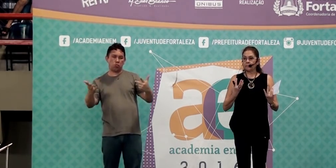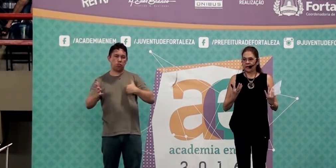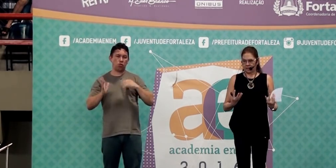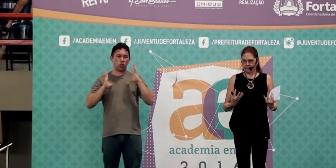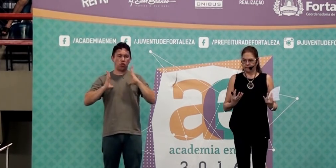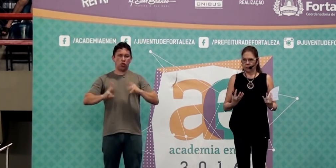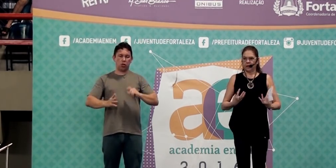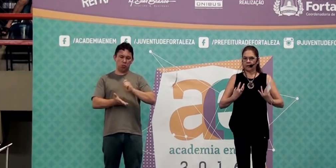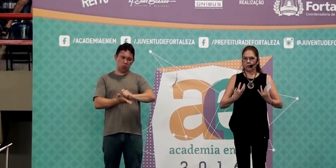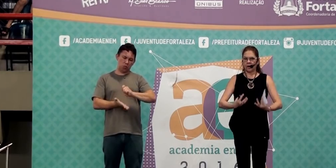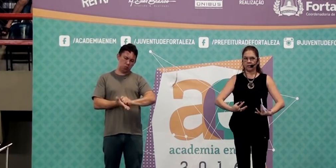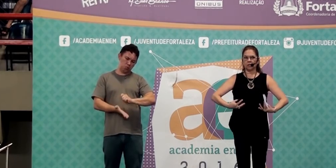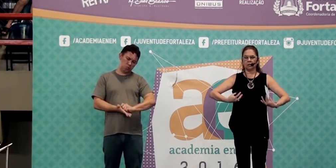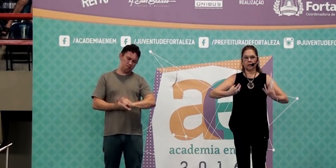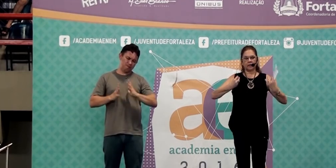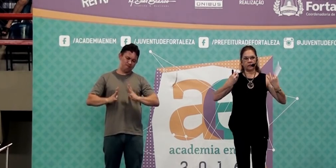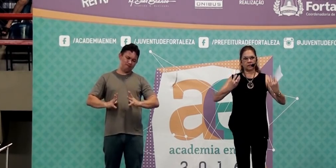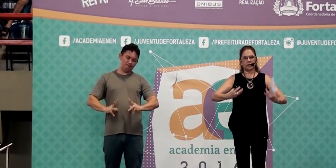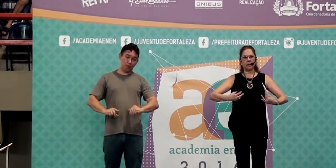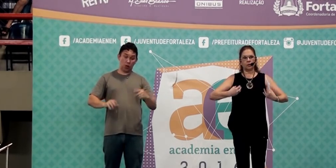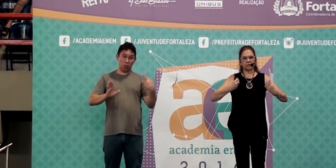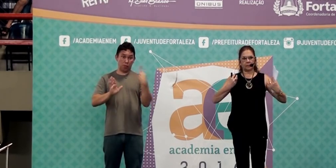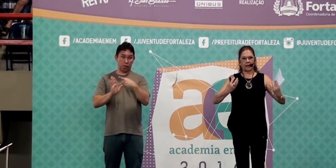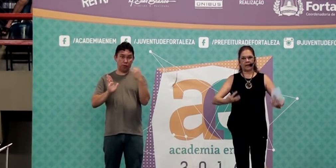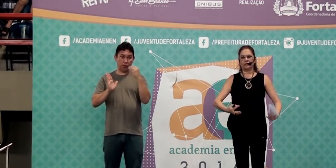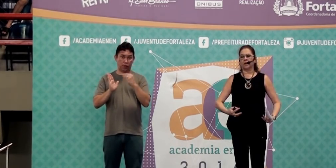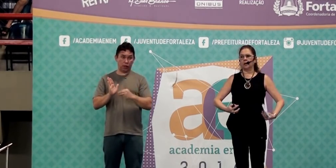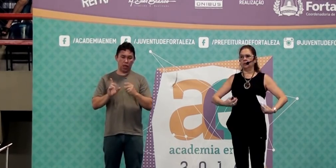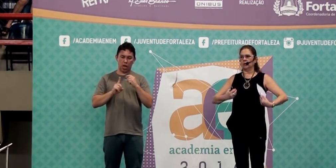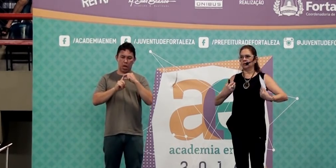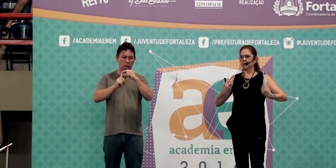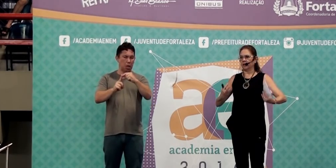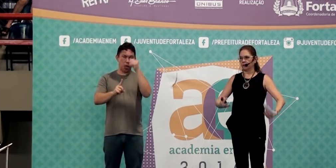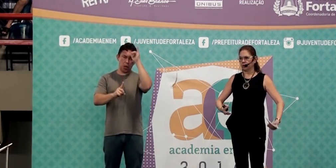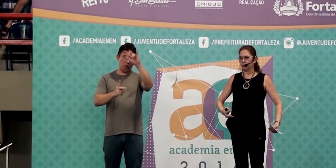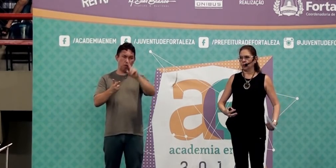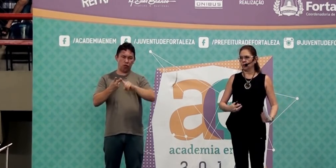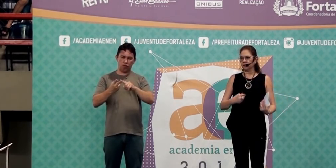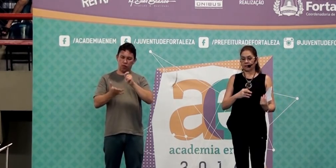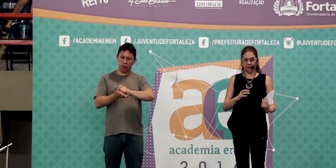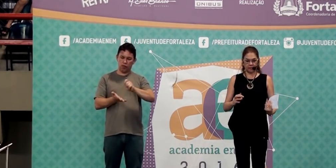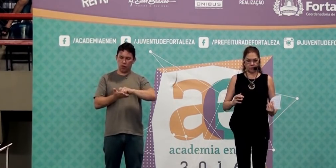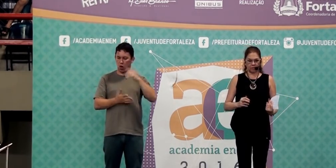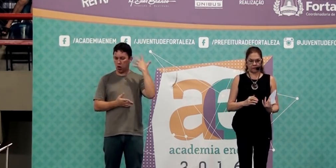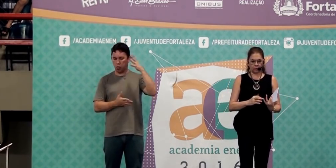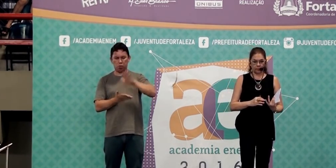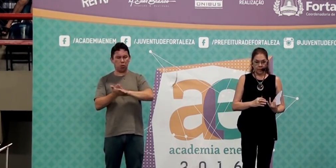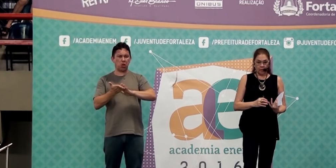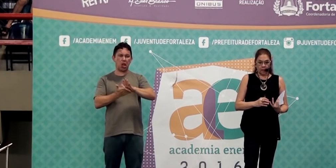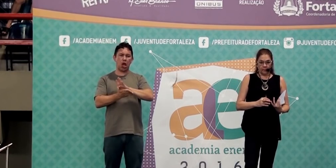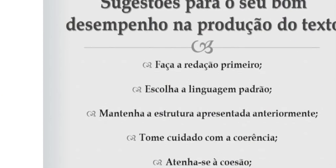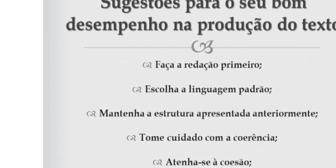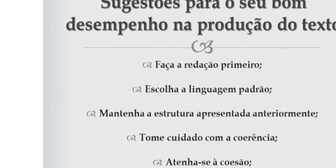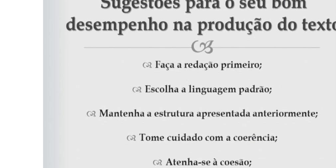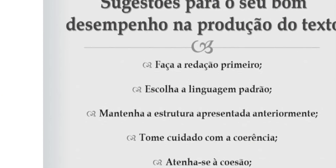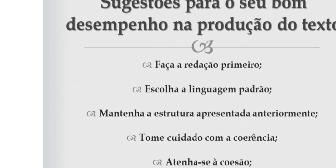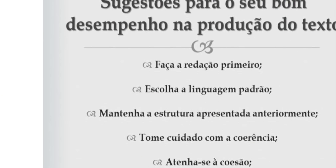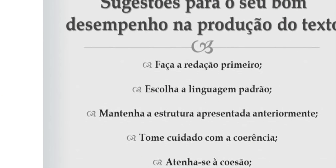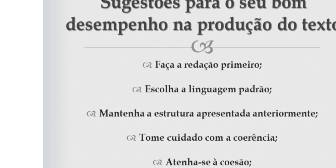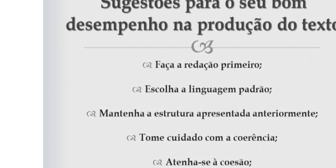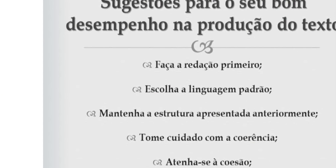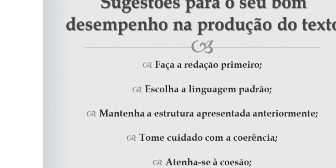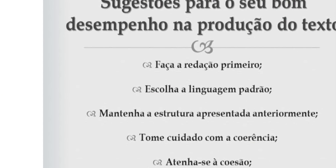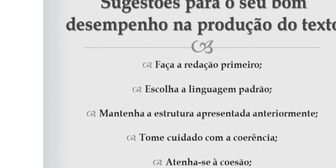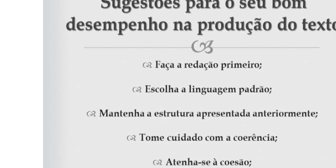linguagem limpa, uma linguagem que você não usa palavrão, não usa letra de música, nada disso. Mantenha